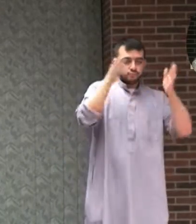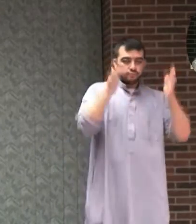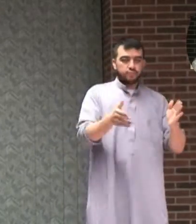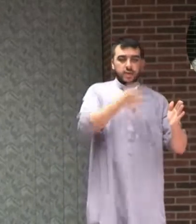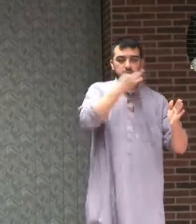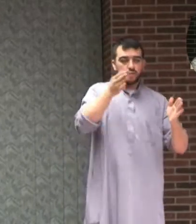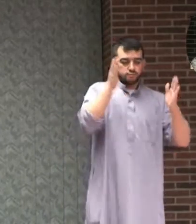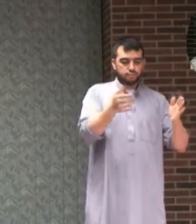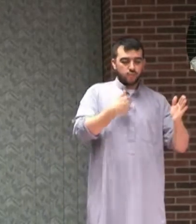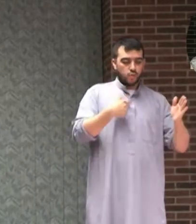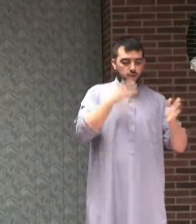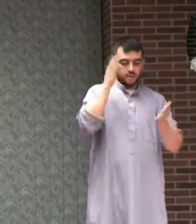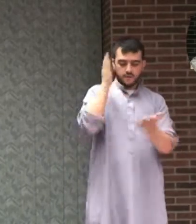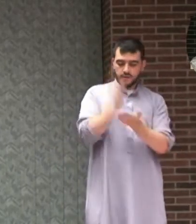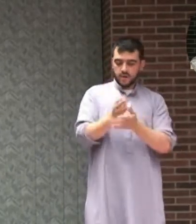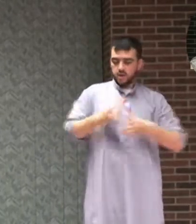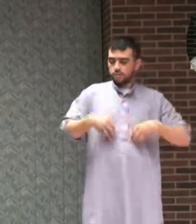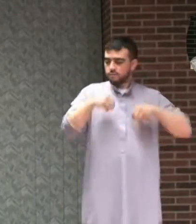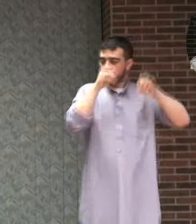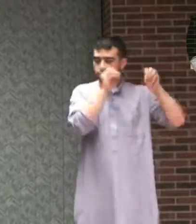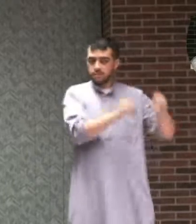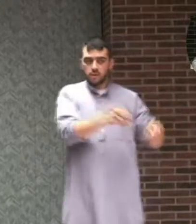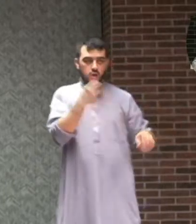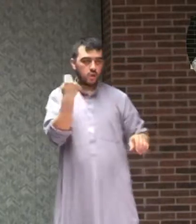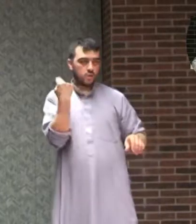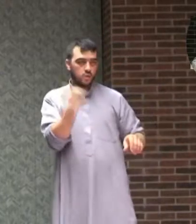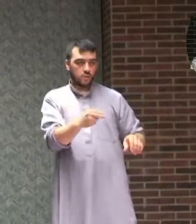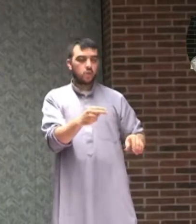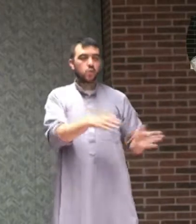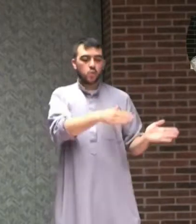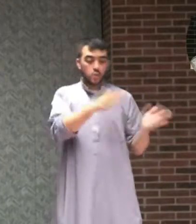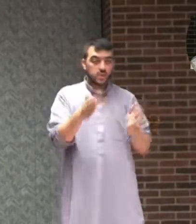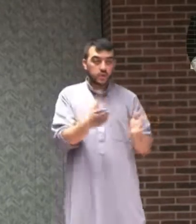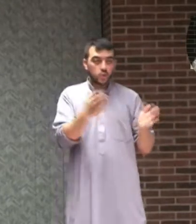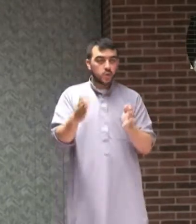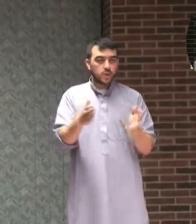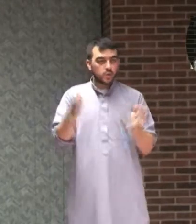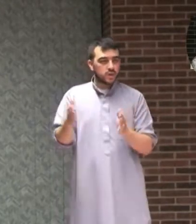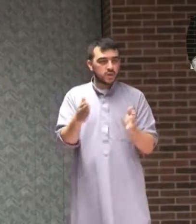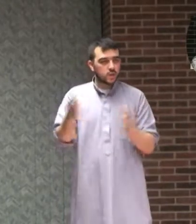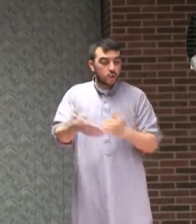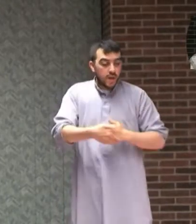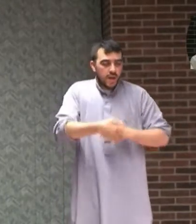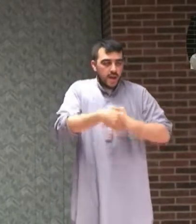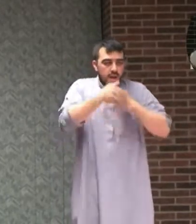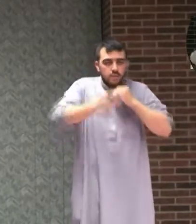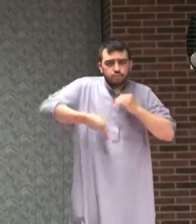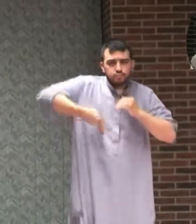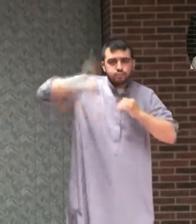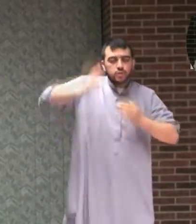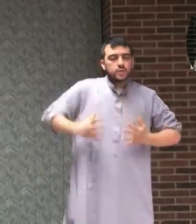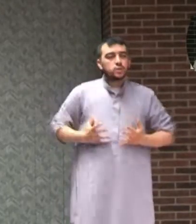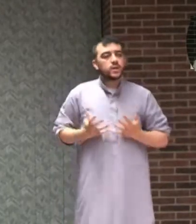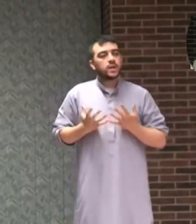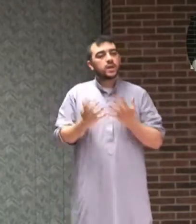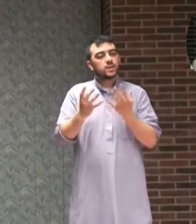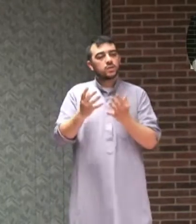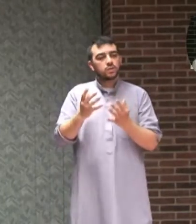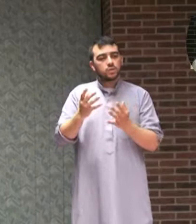jour du Eid, non. Au contraire, nous profitons de Ramadan, tel un tremplin que pour pouvoir